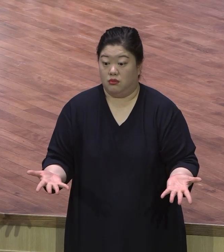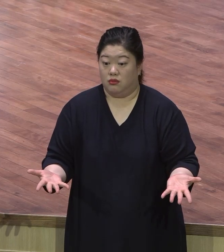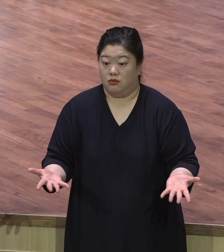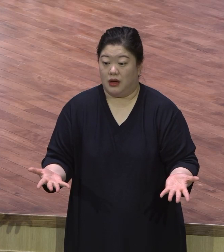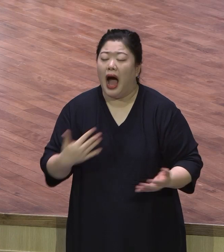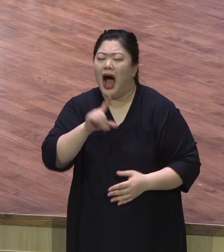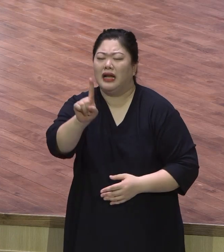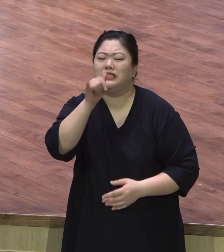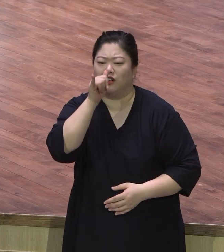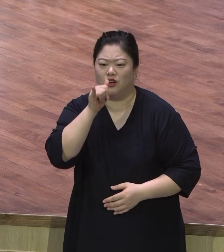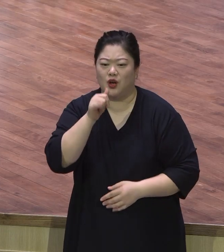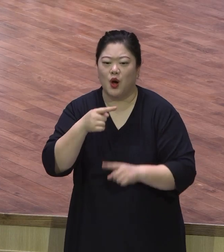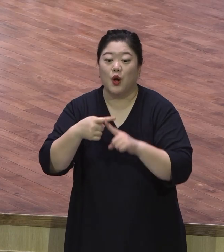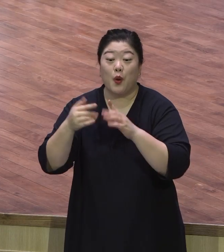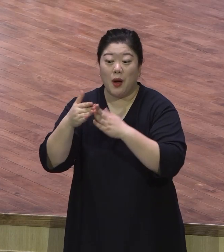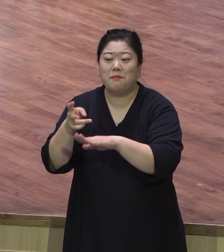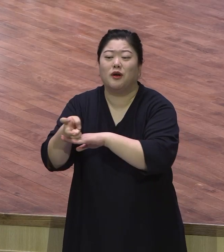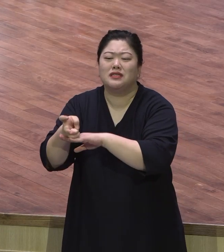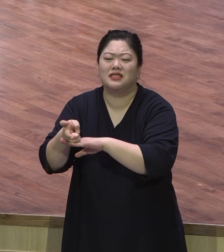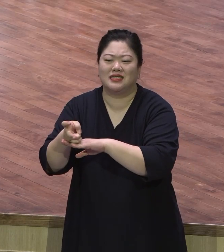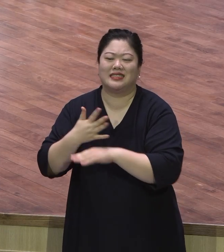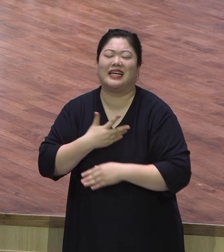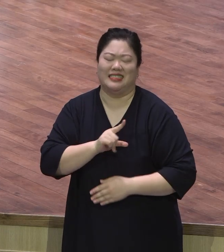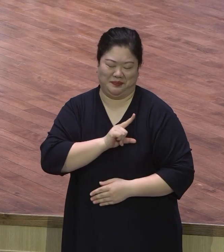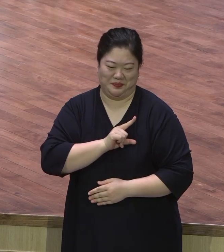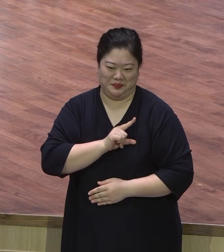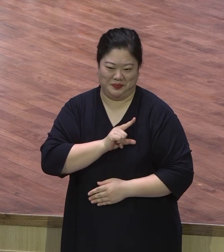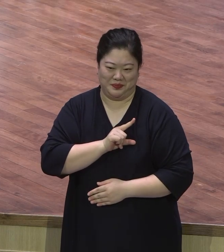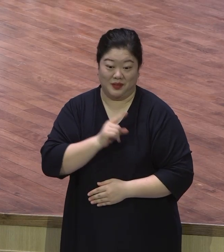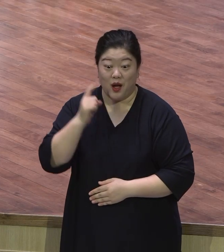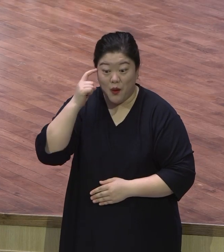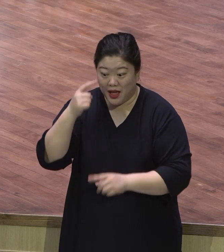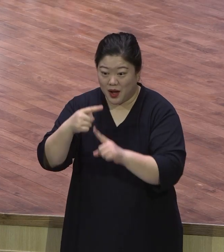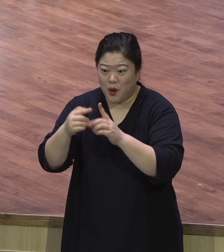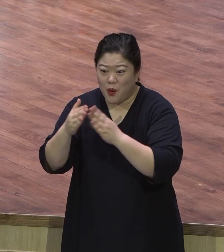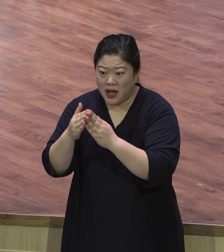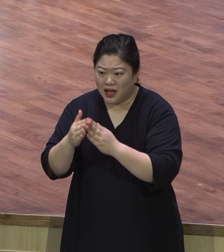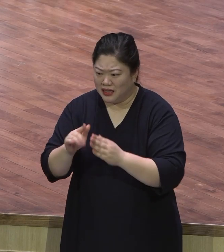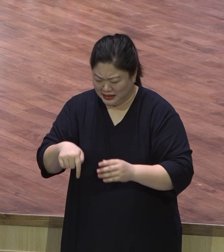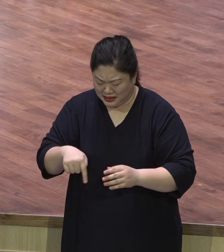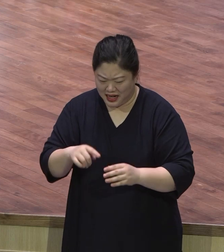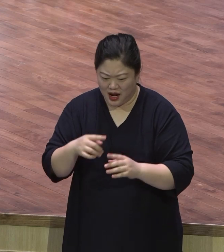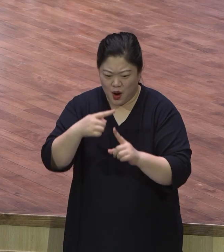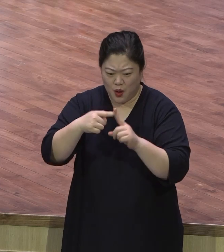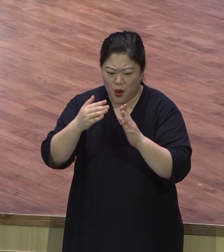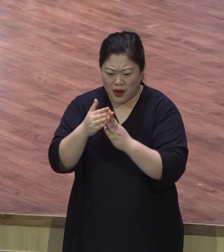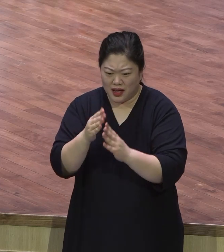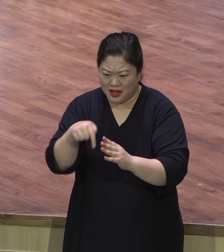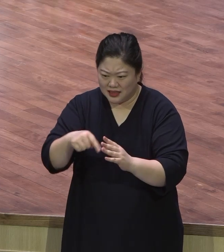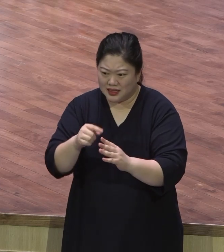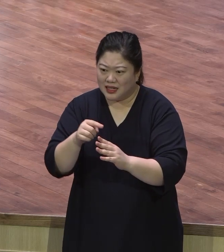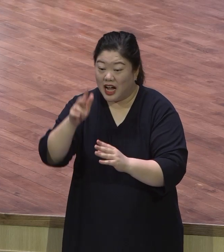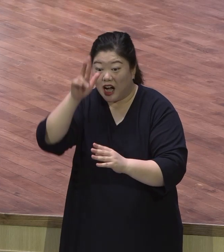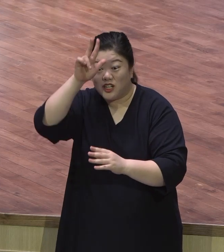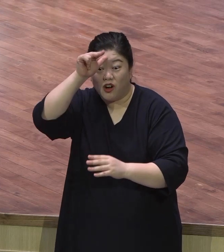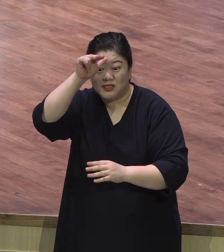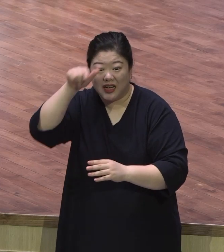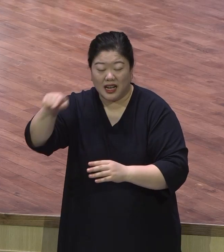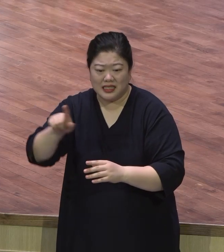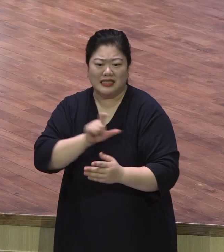있습니다. 교회 버스. 교회 모든 보험구 버스. 어제 고지서 강서 경찰서에서